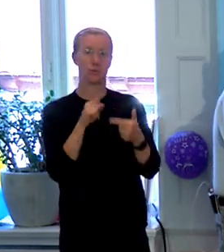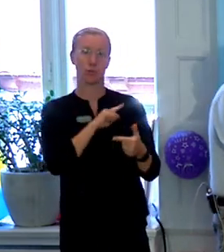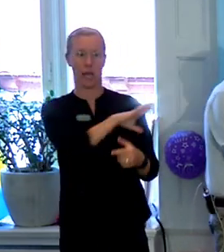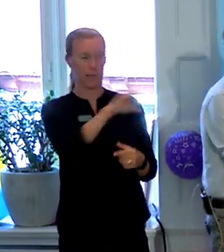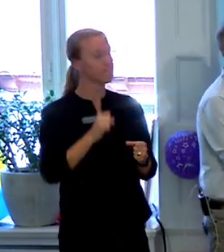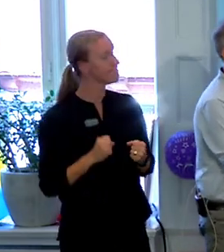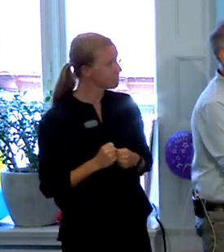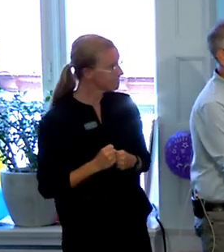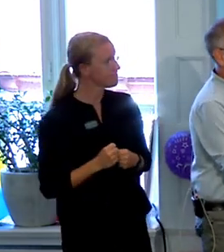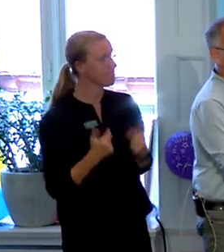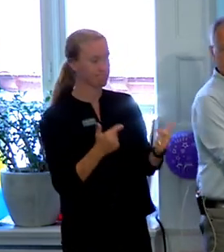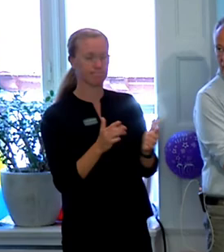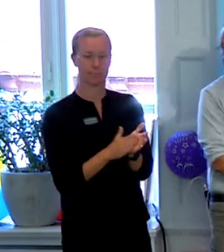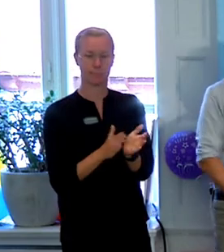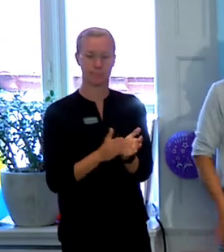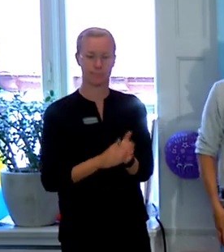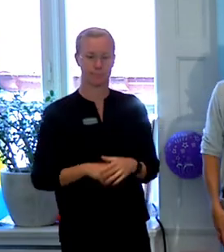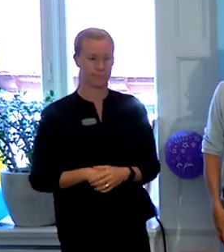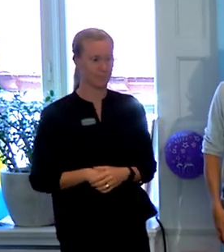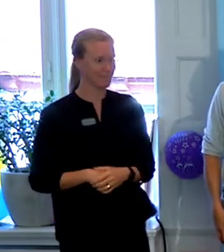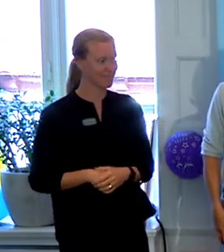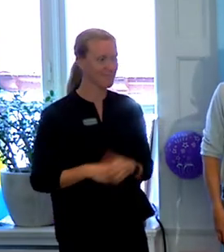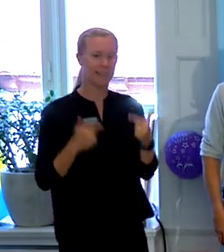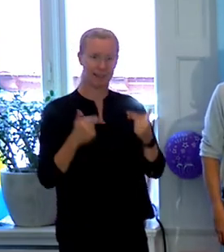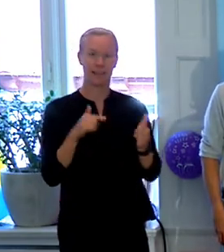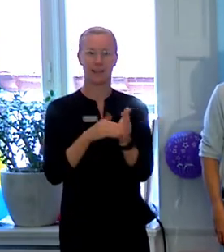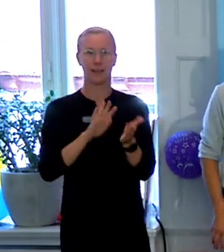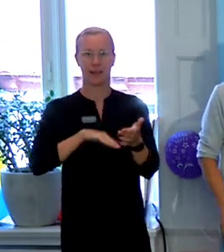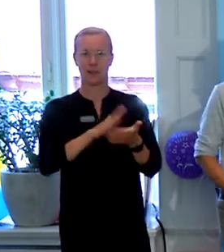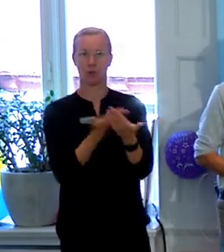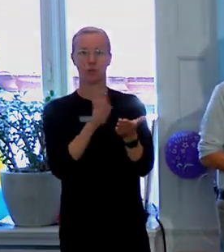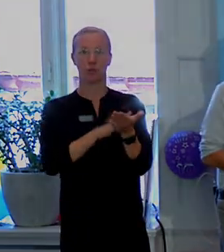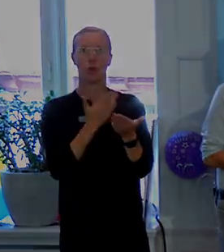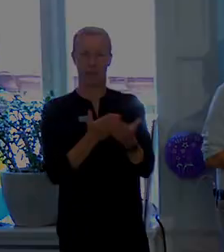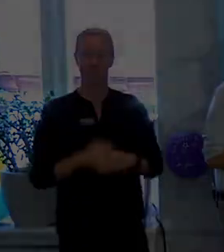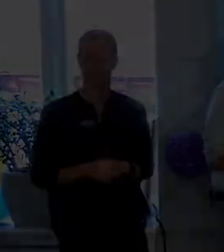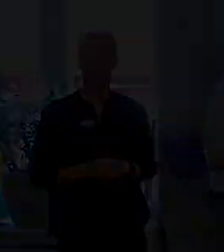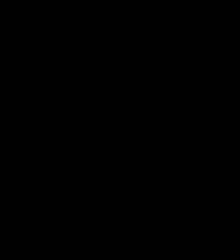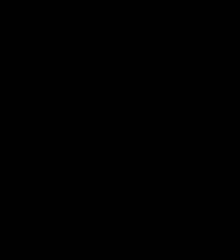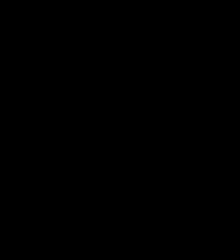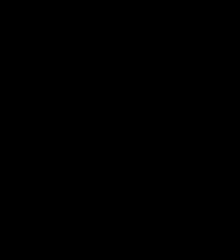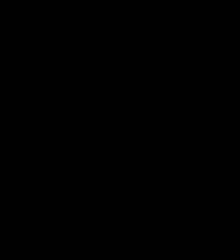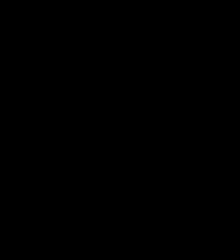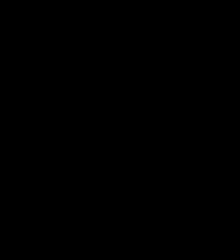Tack. Och tack till våra teckentolkare. Tack.